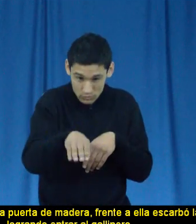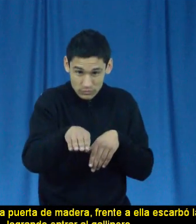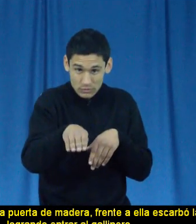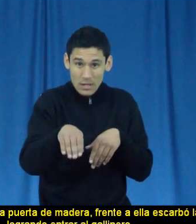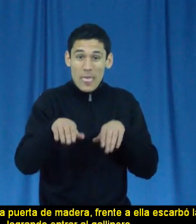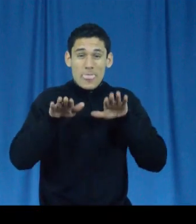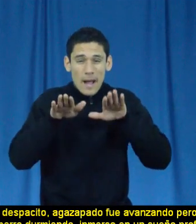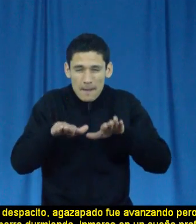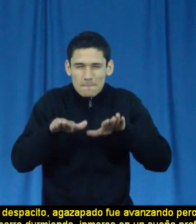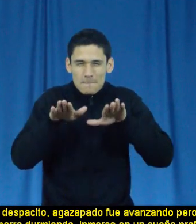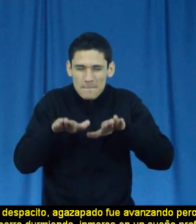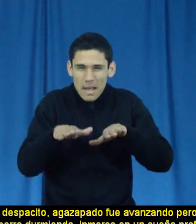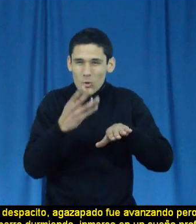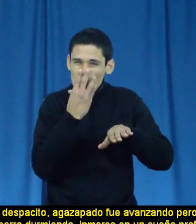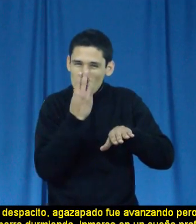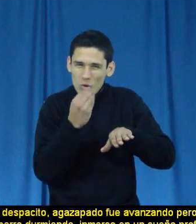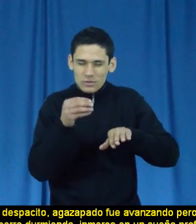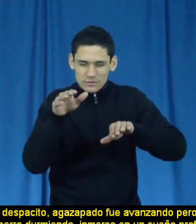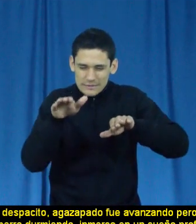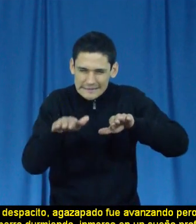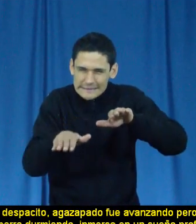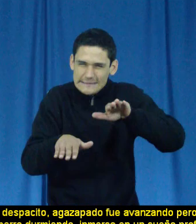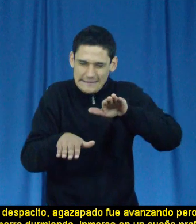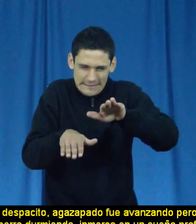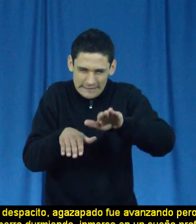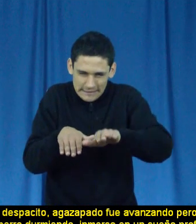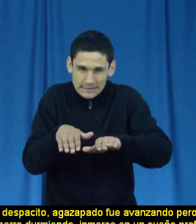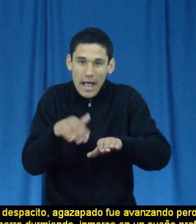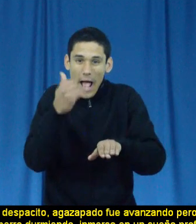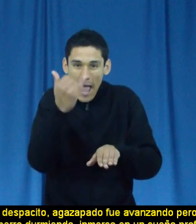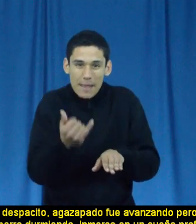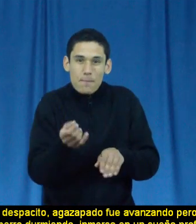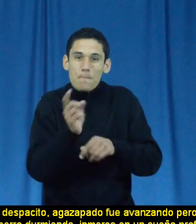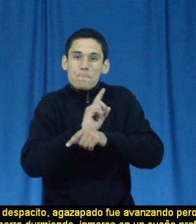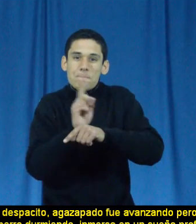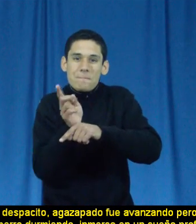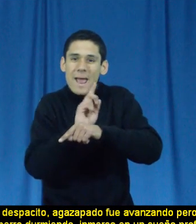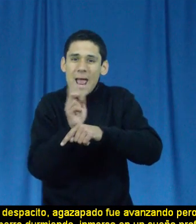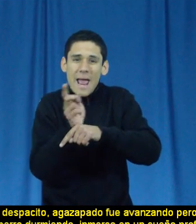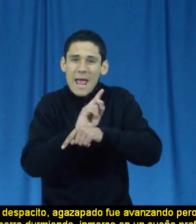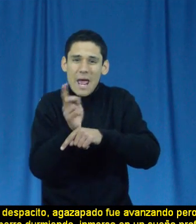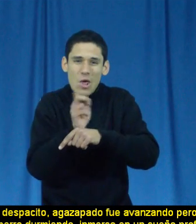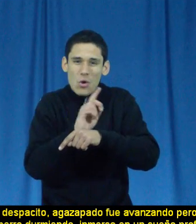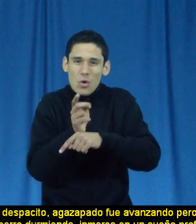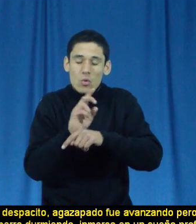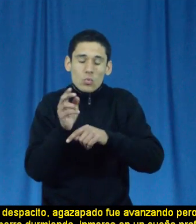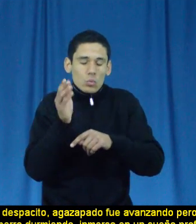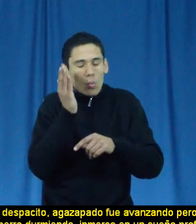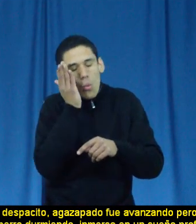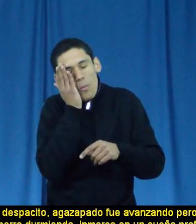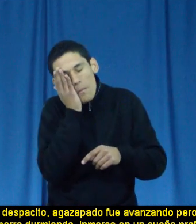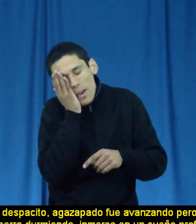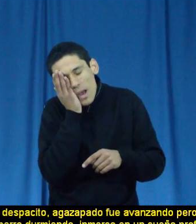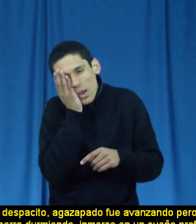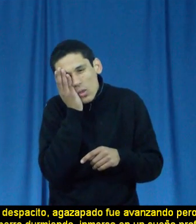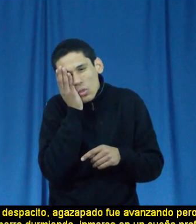la tierra, logrando entrar al gallinero. Entonces el zorro despacito, agazapado, fue avanzando, pero en el